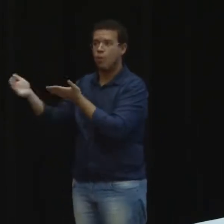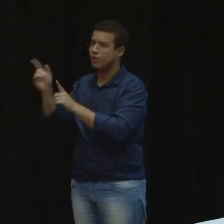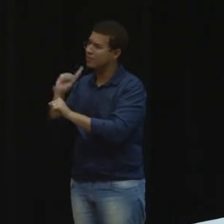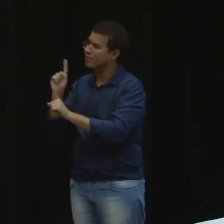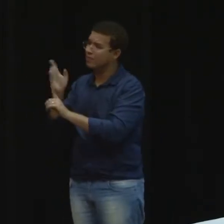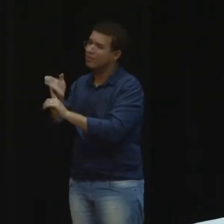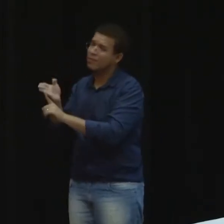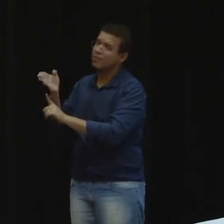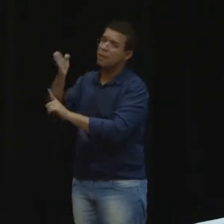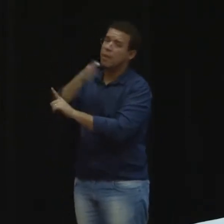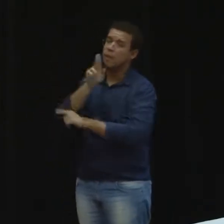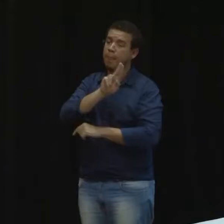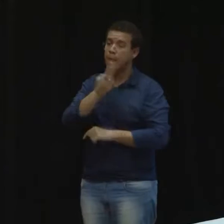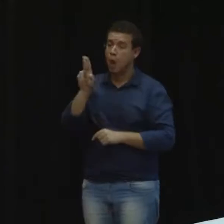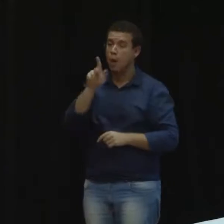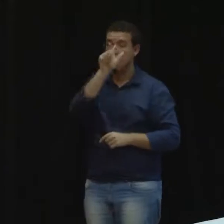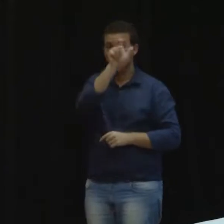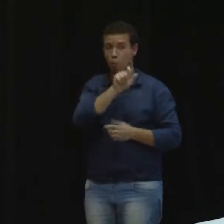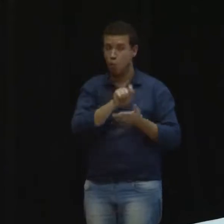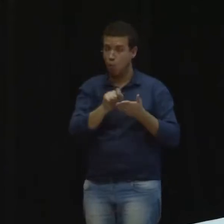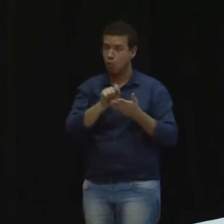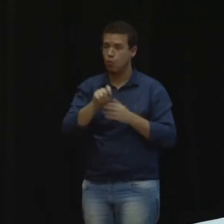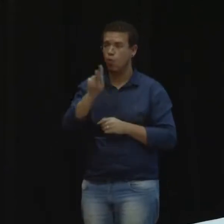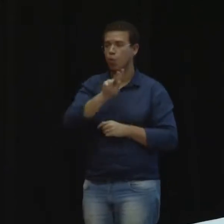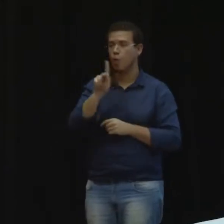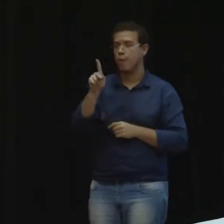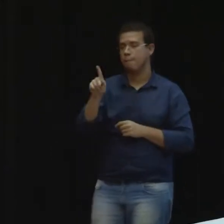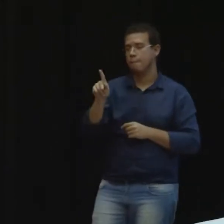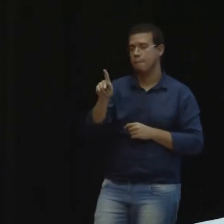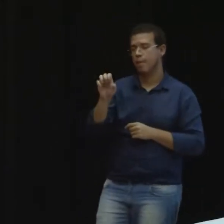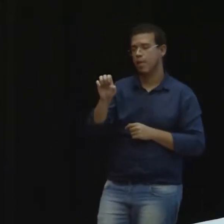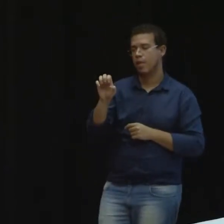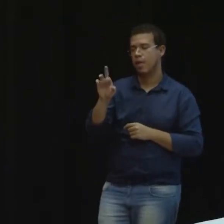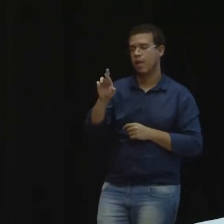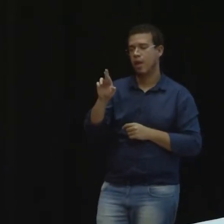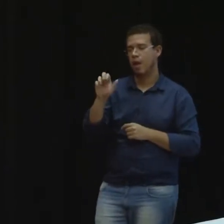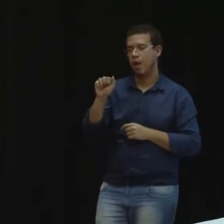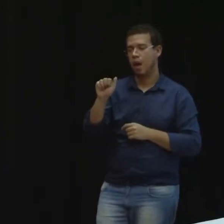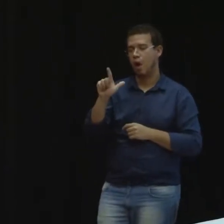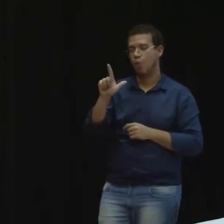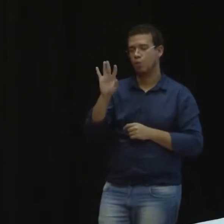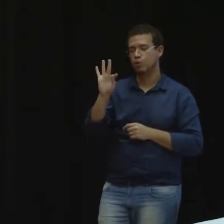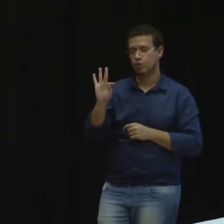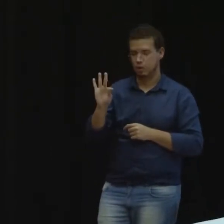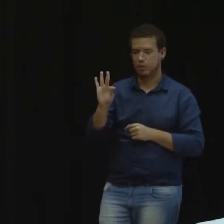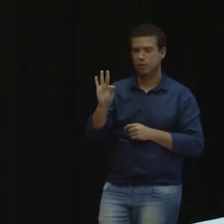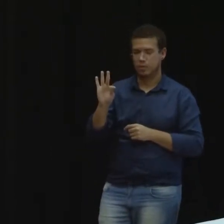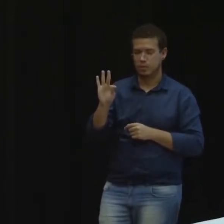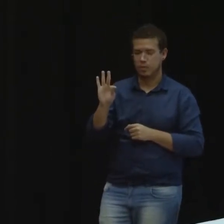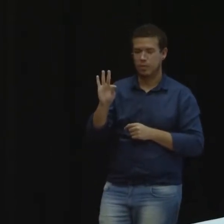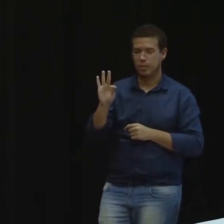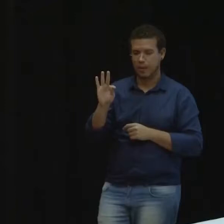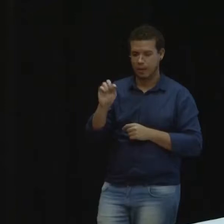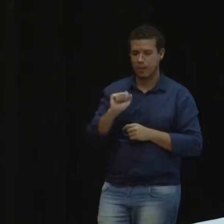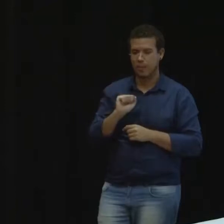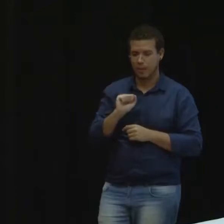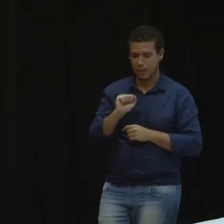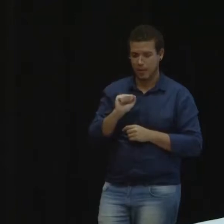Eles começaram, não foram eles quem começaram a produção de fábulas. Foi Bruno